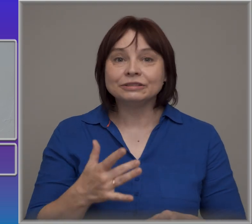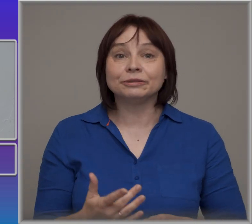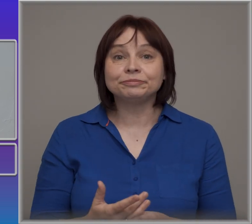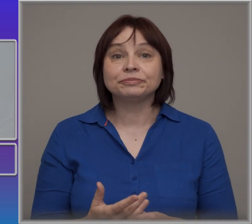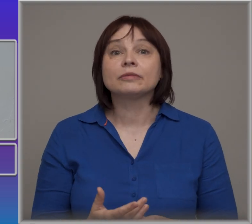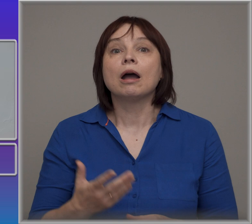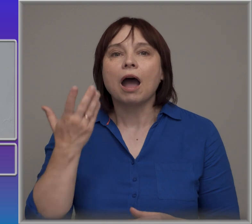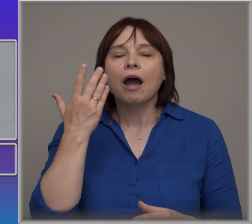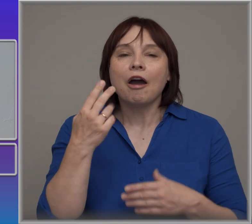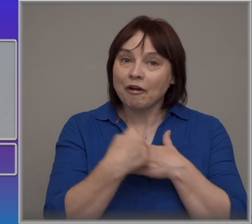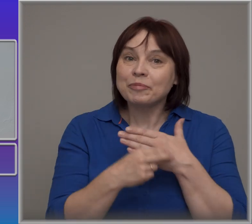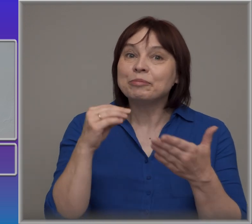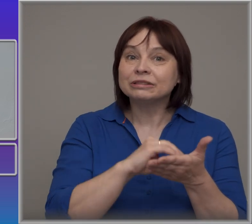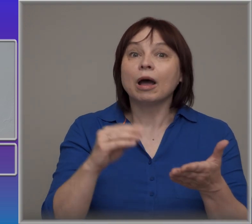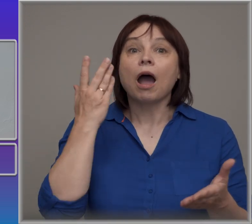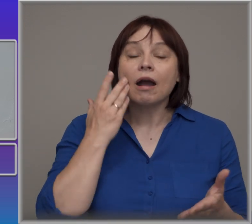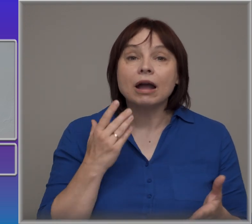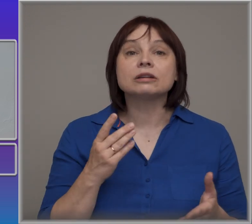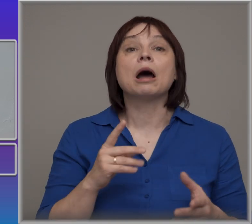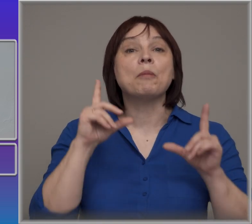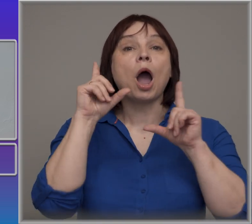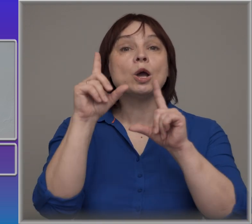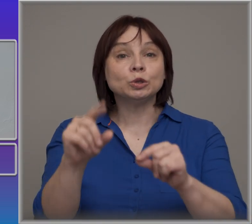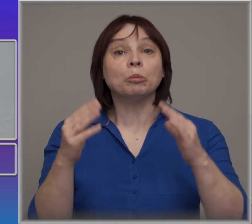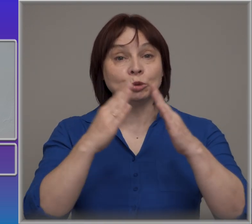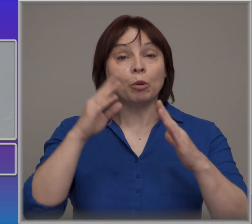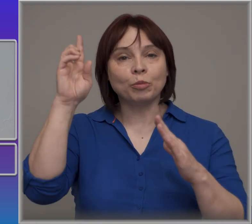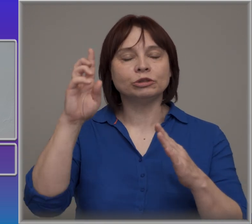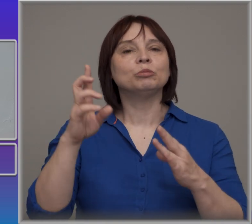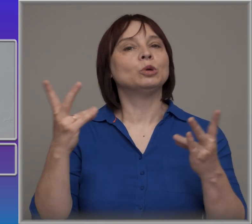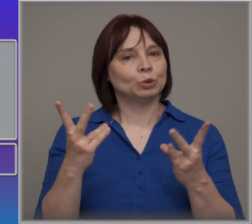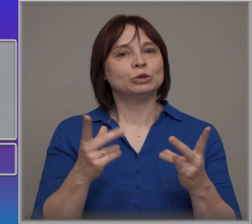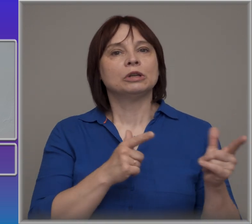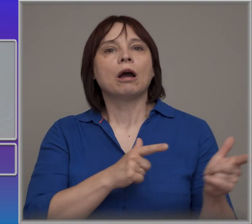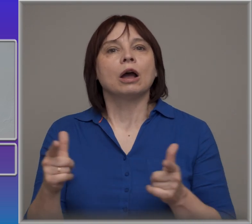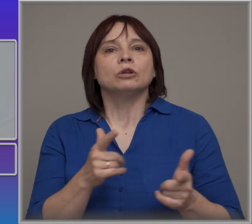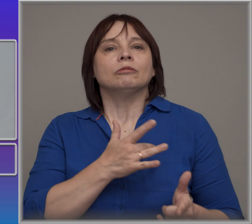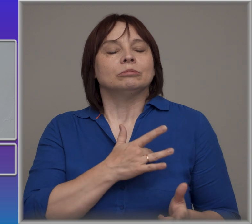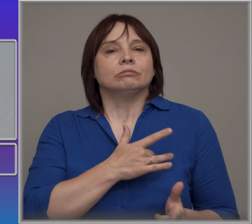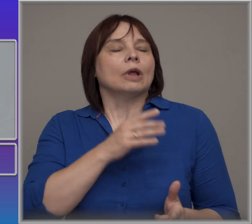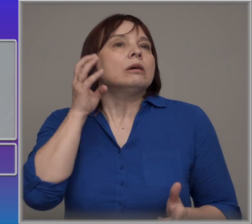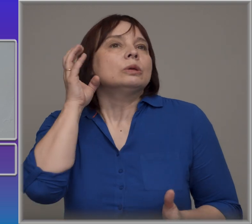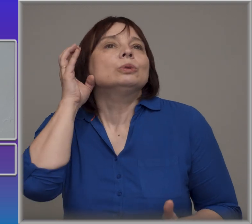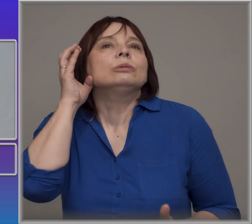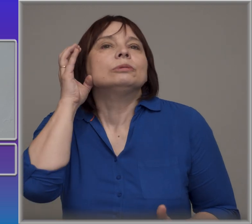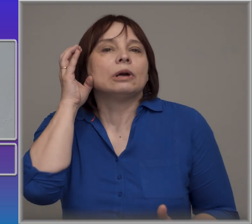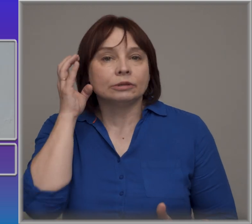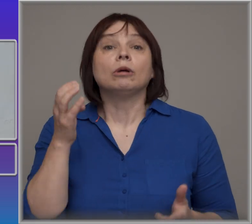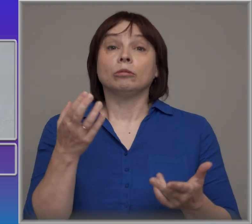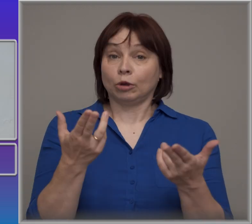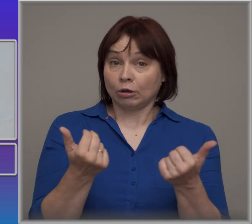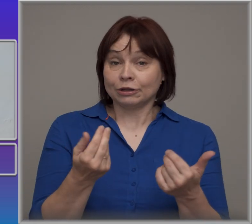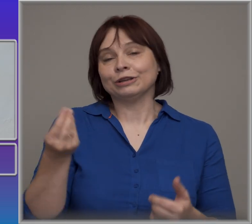когда идем в дом Господень, надо быть готовым прежде всего к слушанию. Ну и жертвы, конечно, тоже